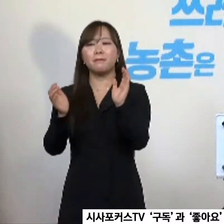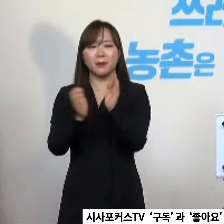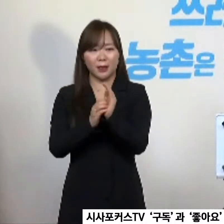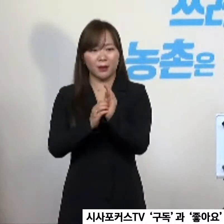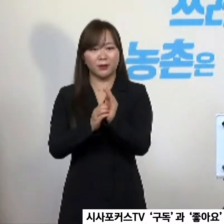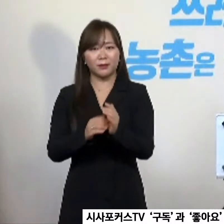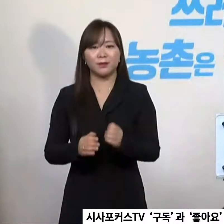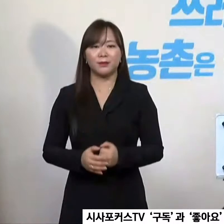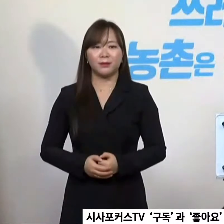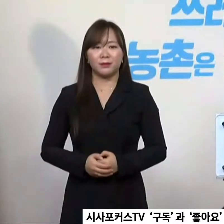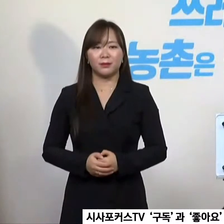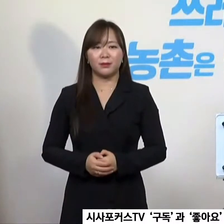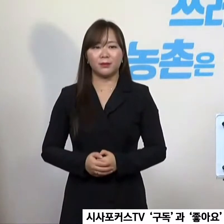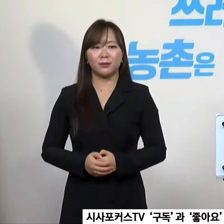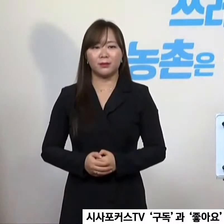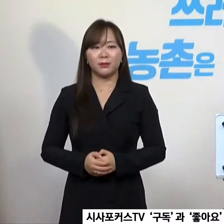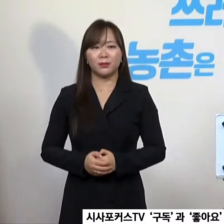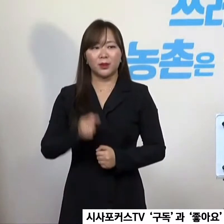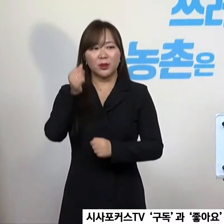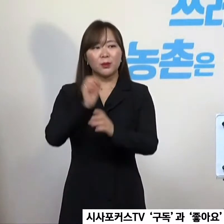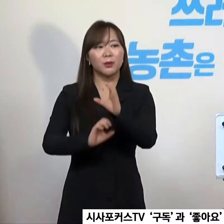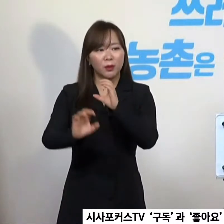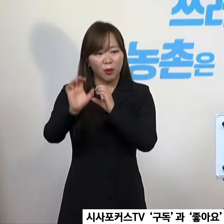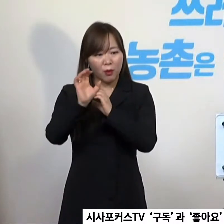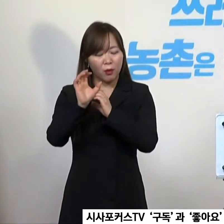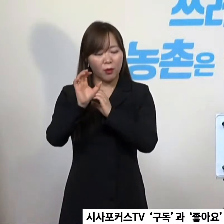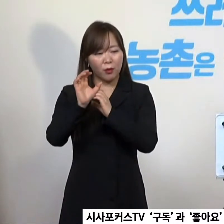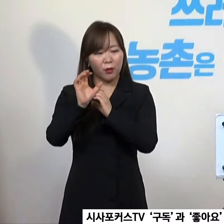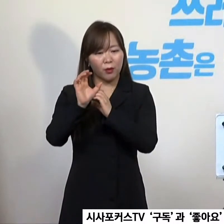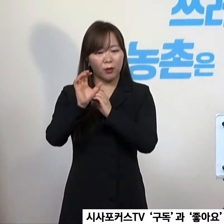그래서 좀 더